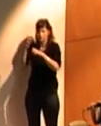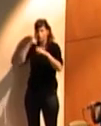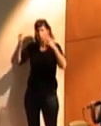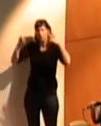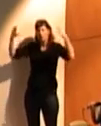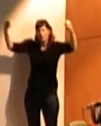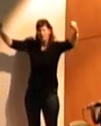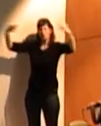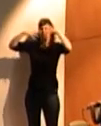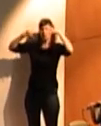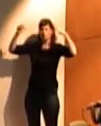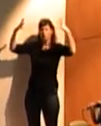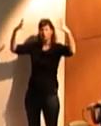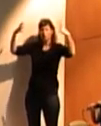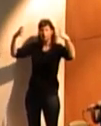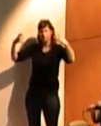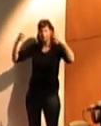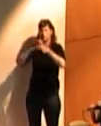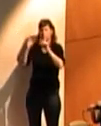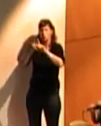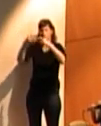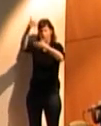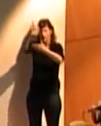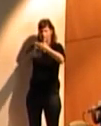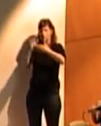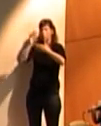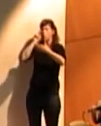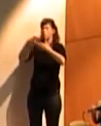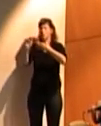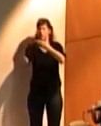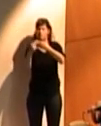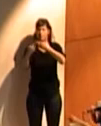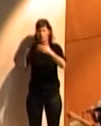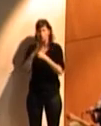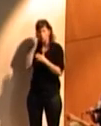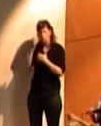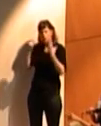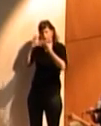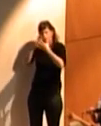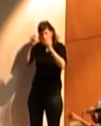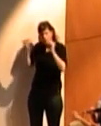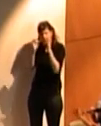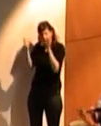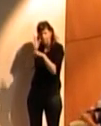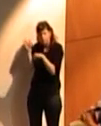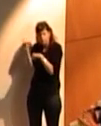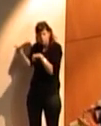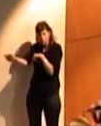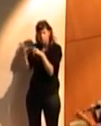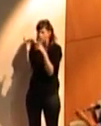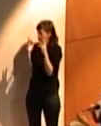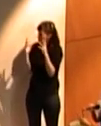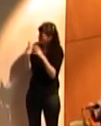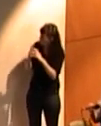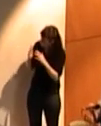qui permettaient effectivement de voir sans être vu, beaucoup de formes organiques, donc là on voit pas très bien, c'était un plafond un peu